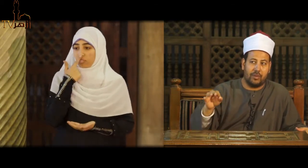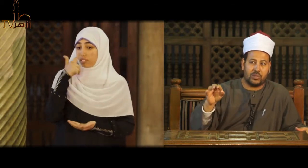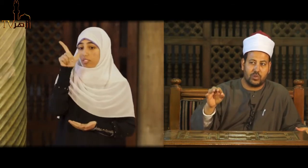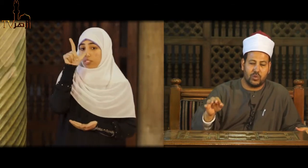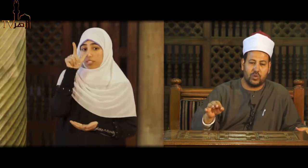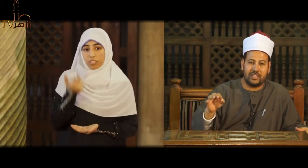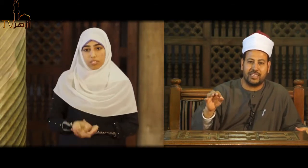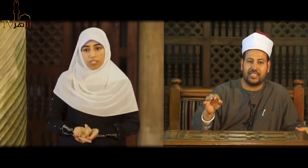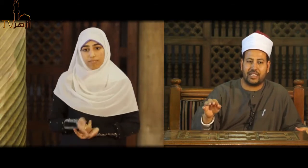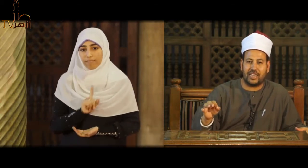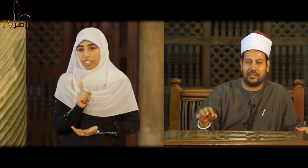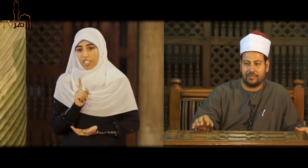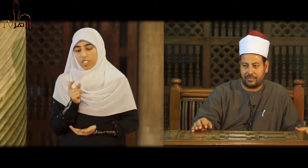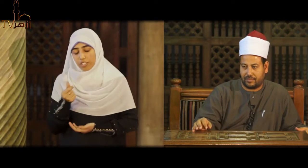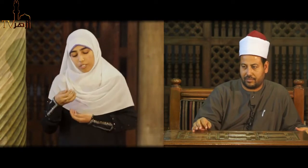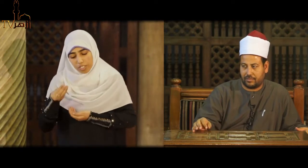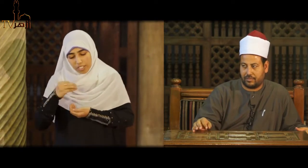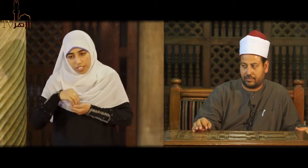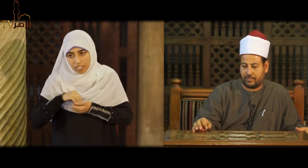إنما المقصود من الزكاة